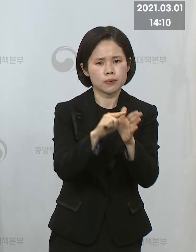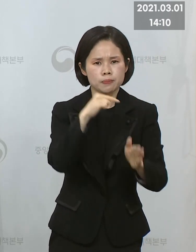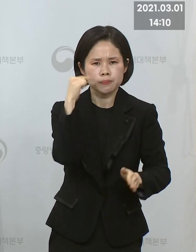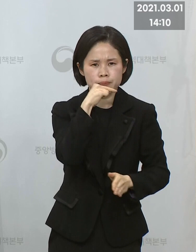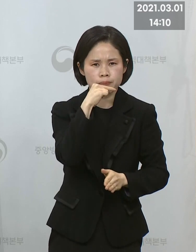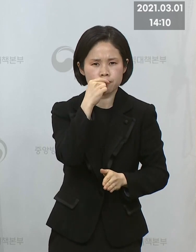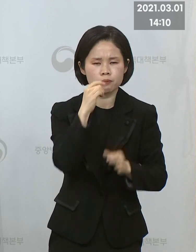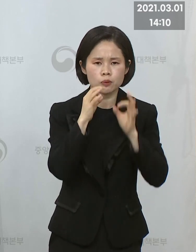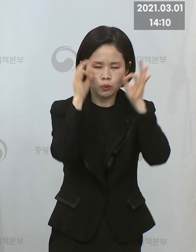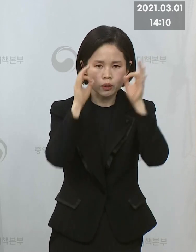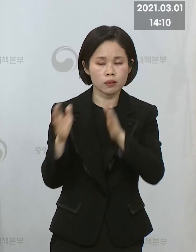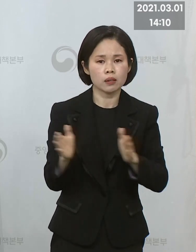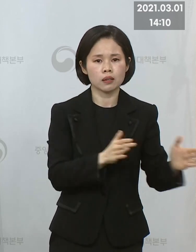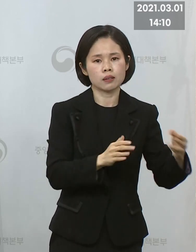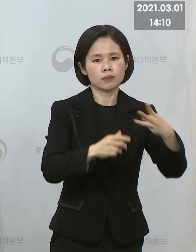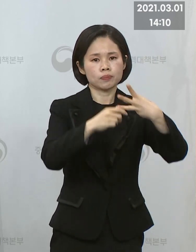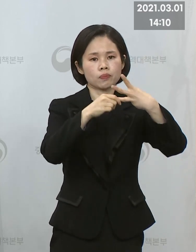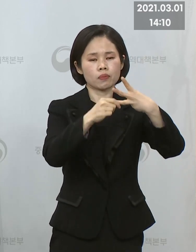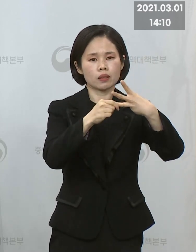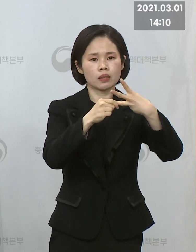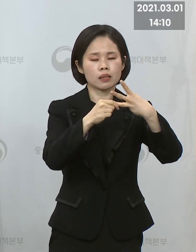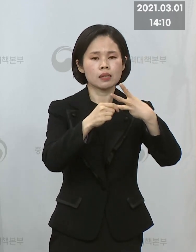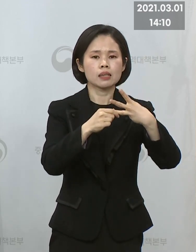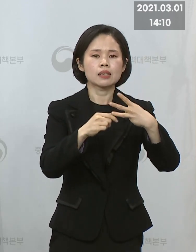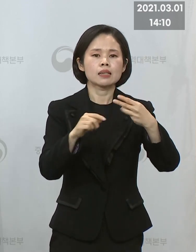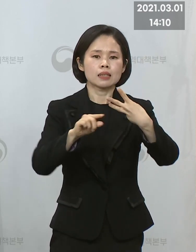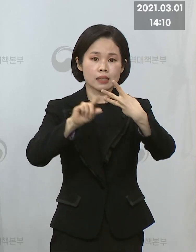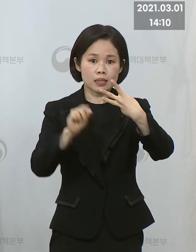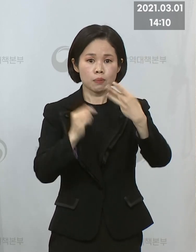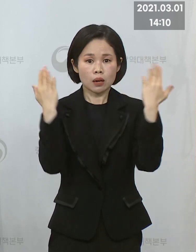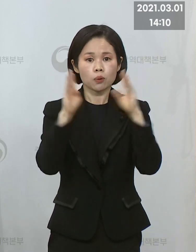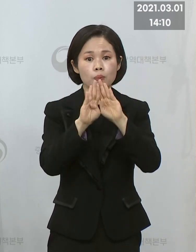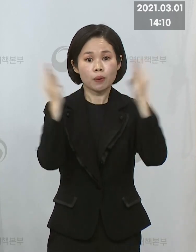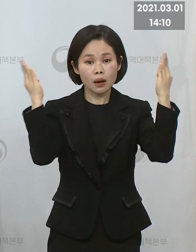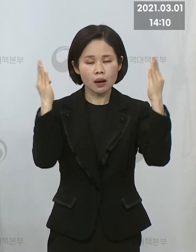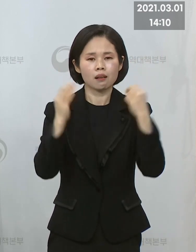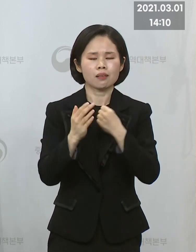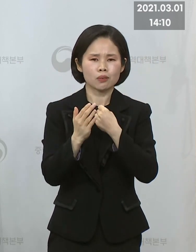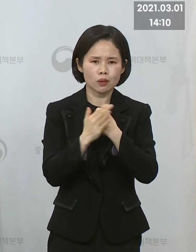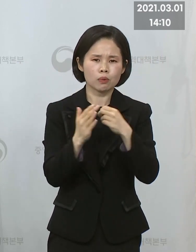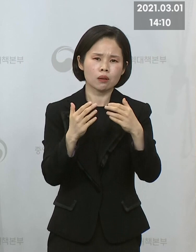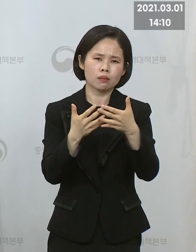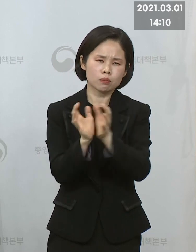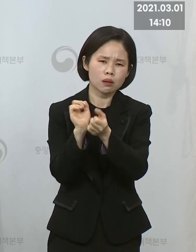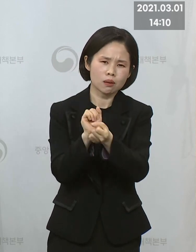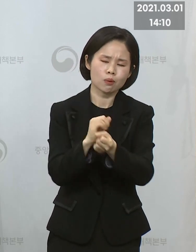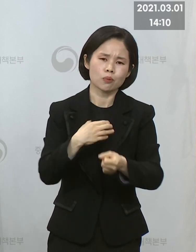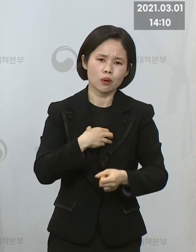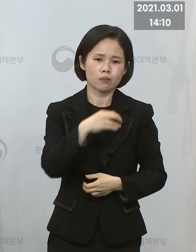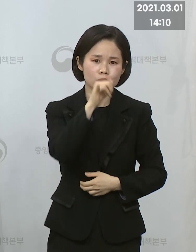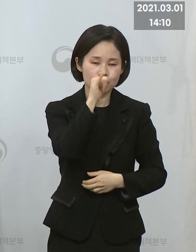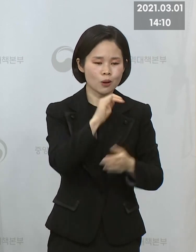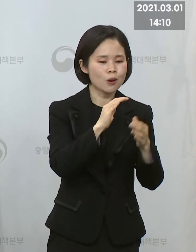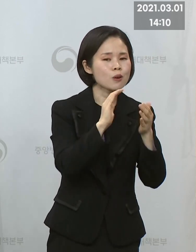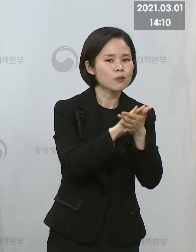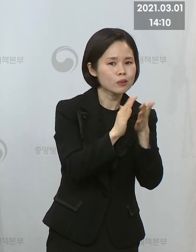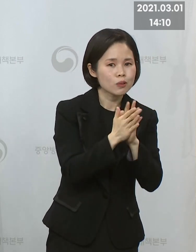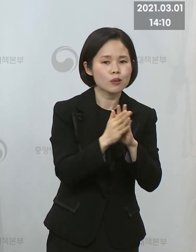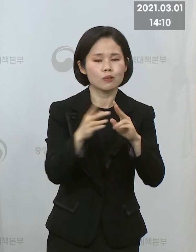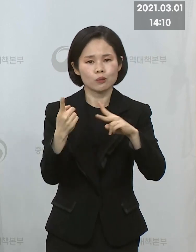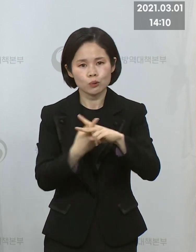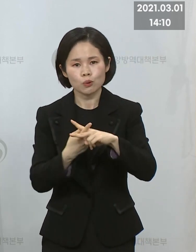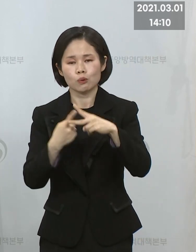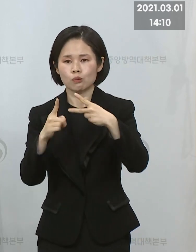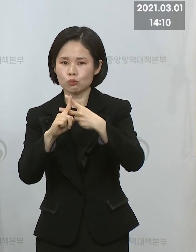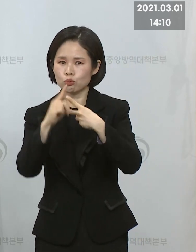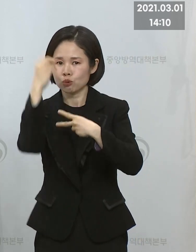다음은 3월 등교에 따른 감염 위험의 증가입니다. 유초, 중, 고등학교의 등교 수업이 확대되고 또 방과 후